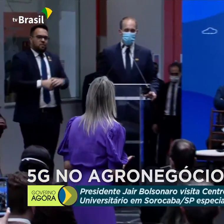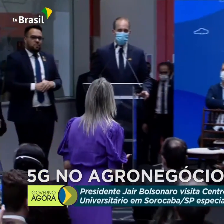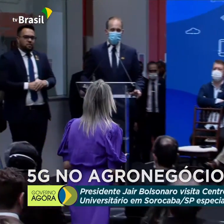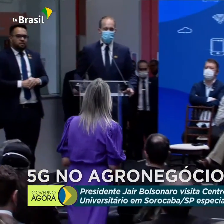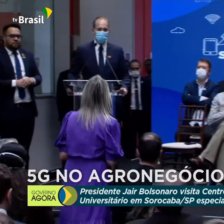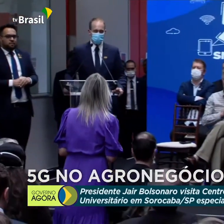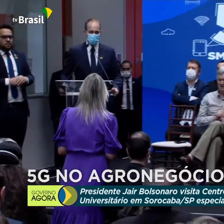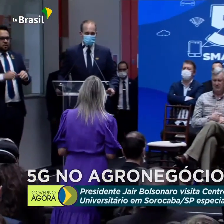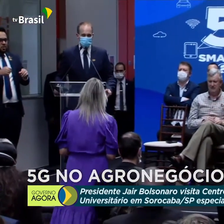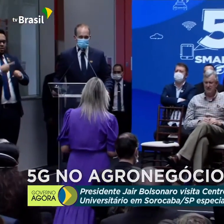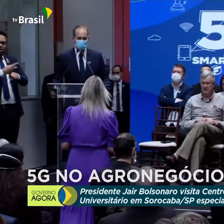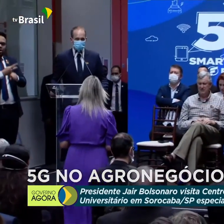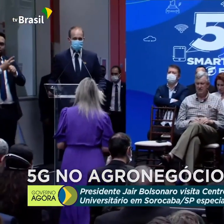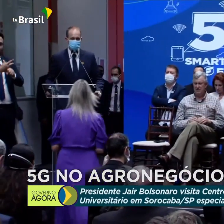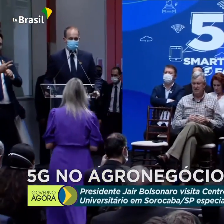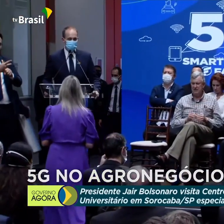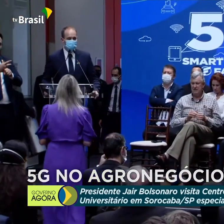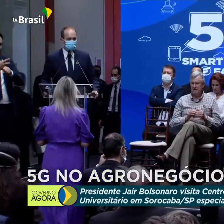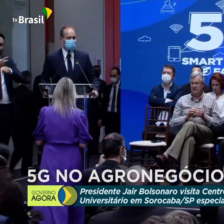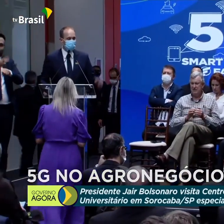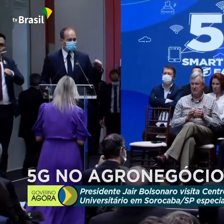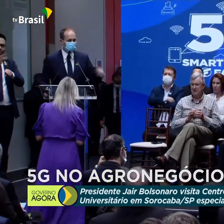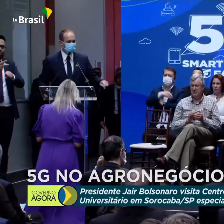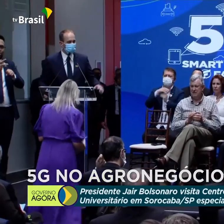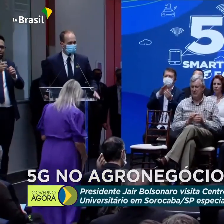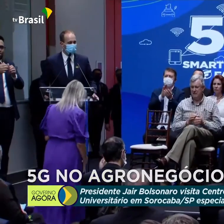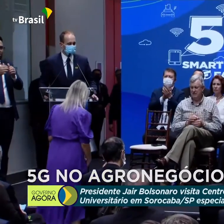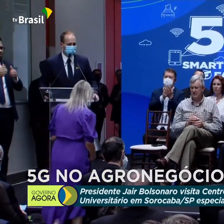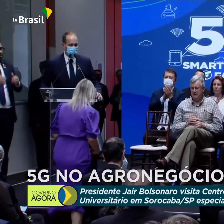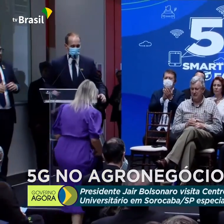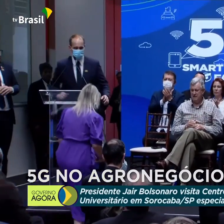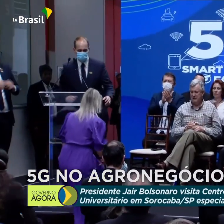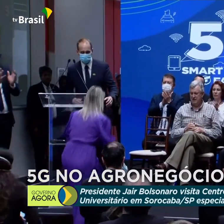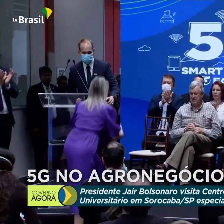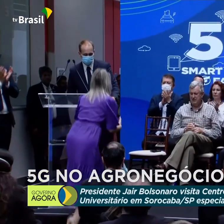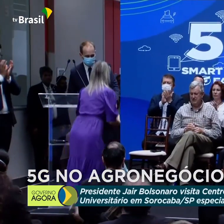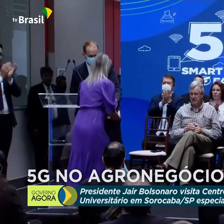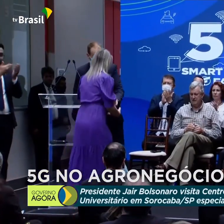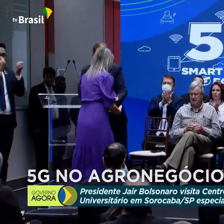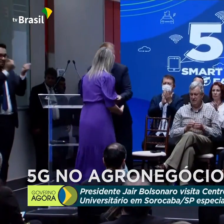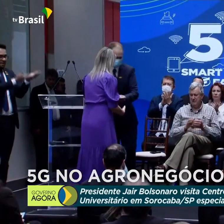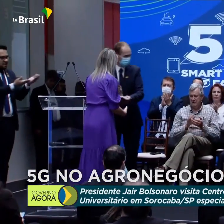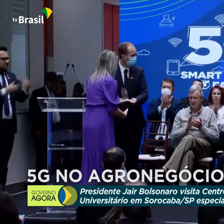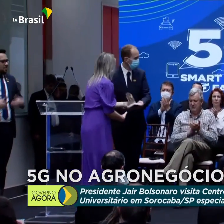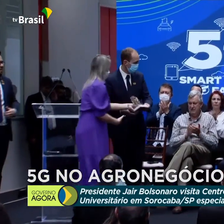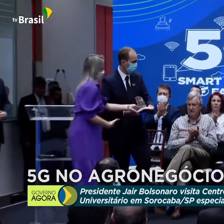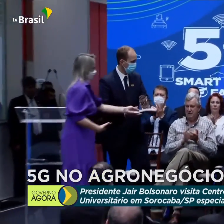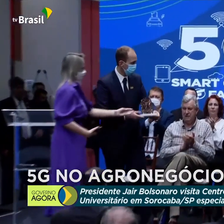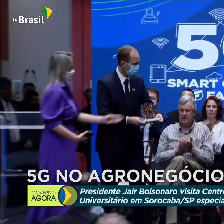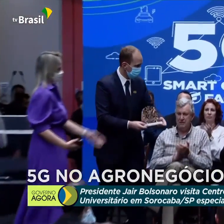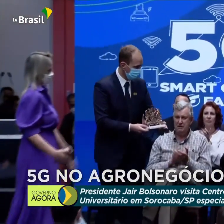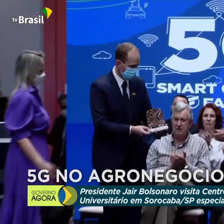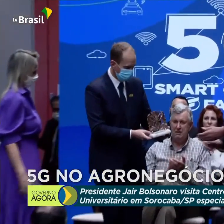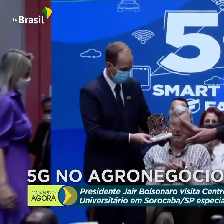do senhor com a nossa cidade. O senhor sempre será bem-vindo aqui na cidade de Sorocaba.